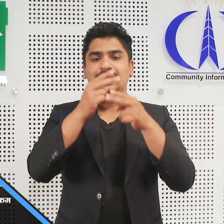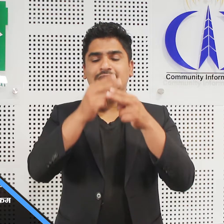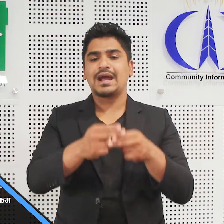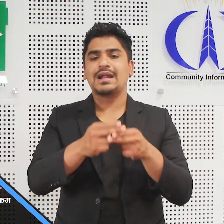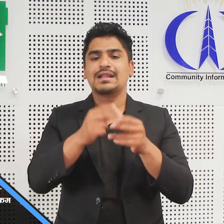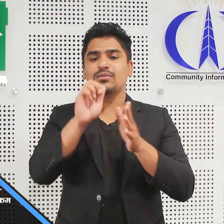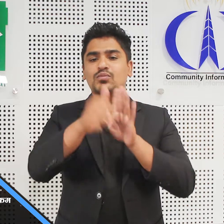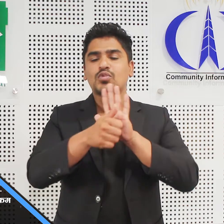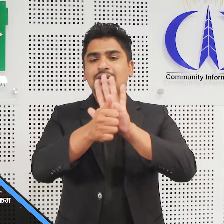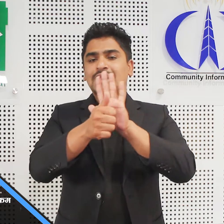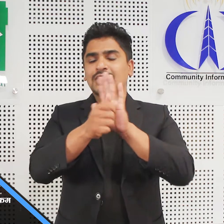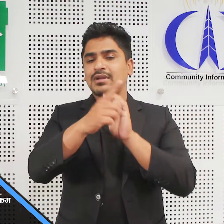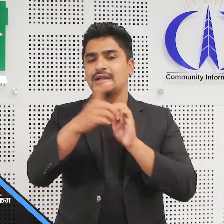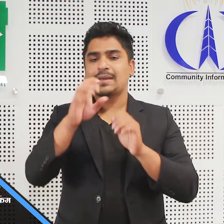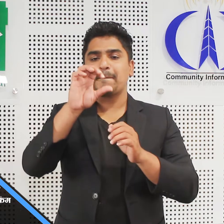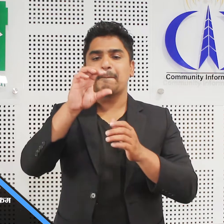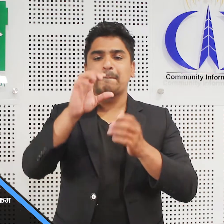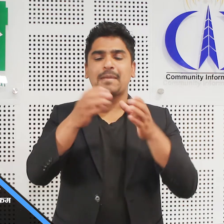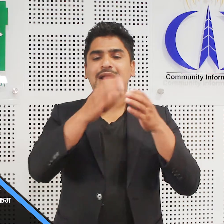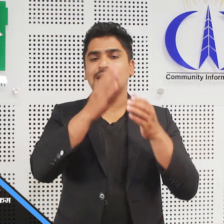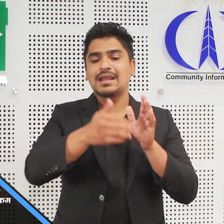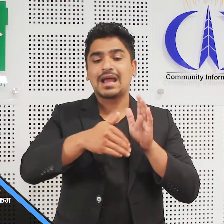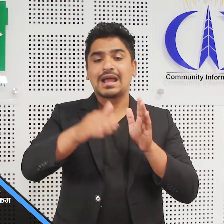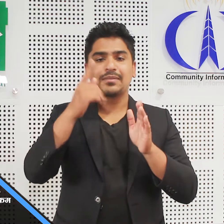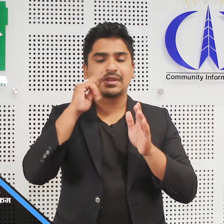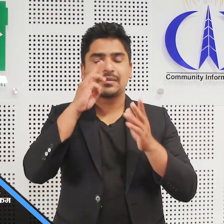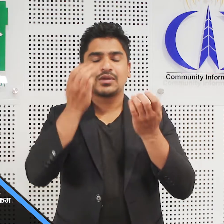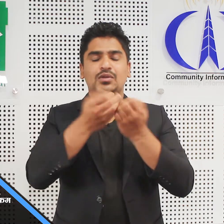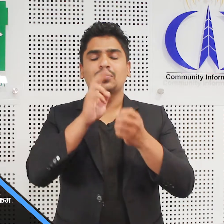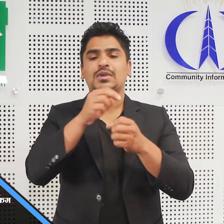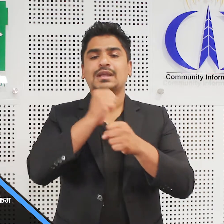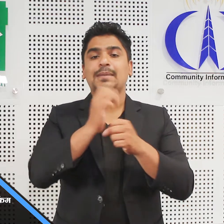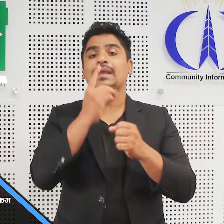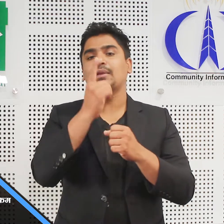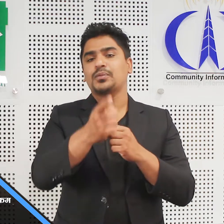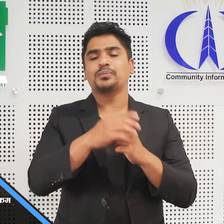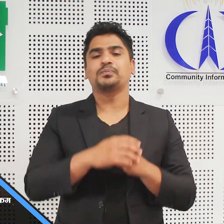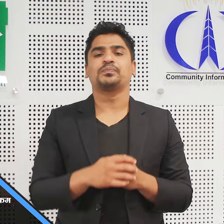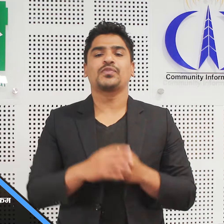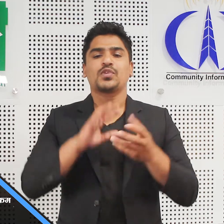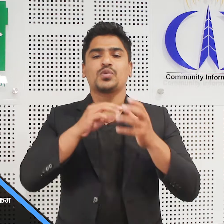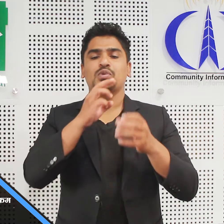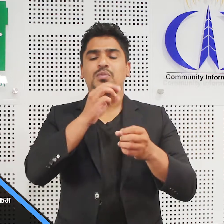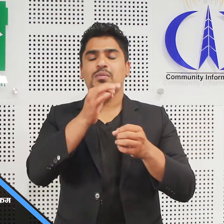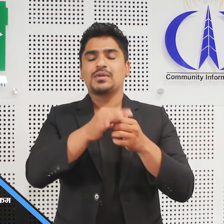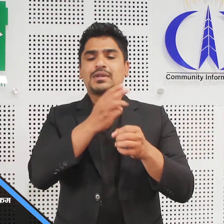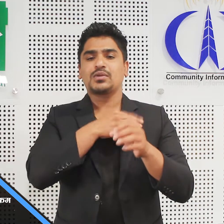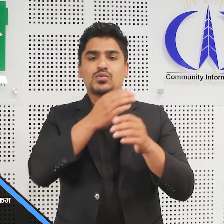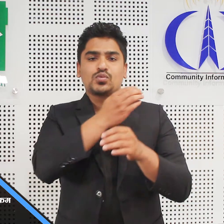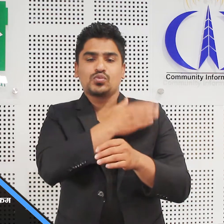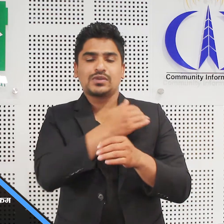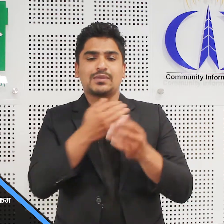पुनरुत्थानका लागि पालिकाले आगामी दिनमा गर्नुपर्ने काम के हुन्? उद्योगी व्यवसायको सुझाव समावेश